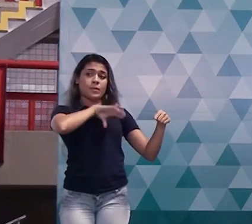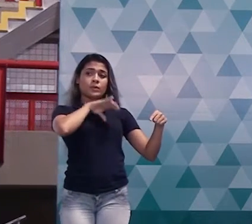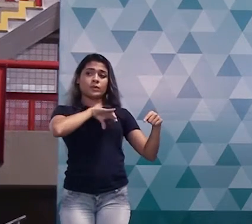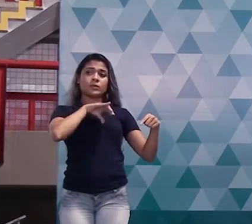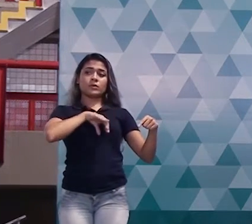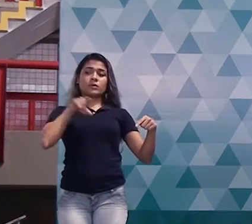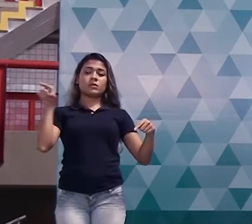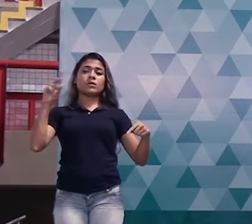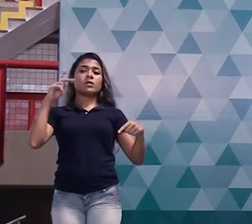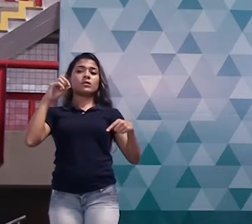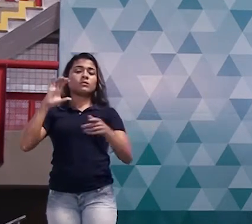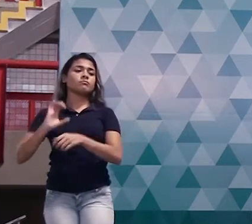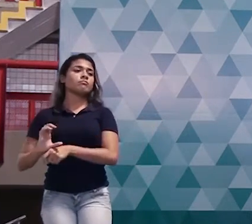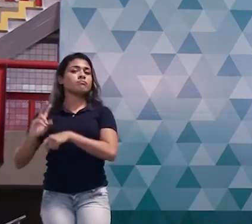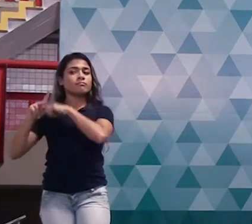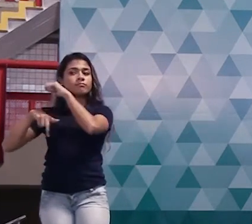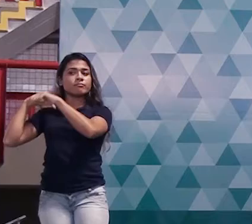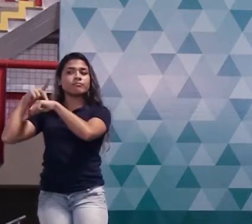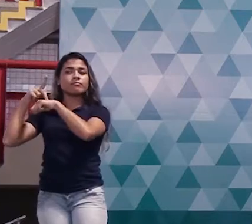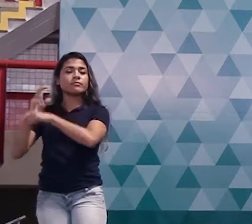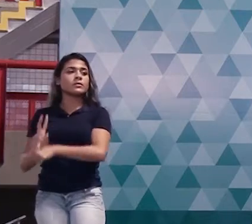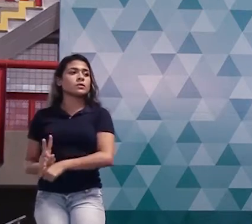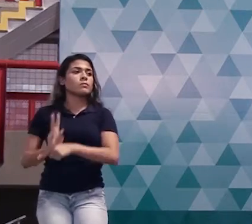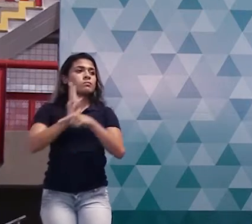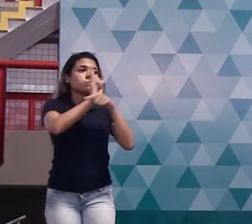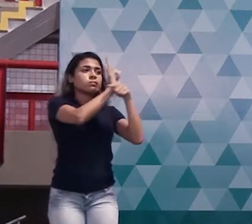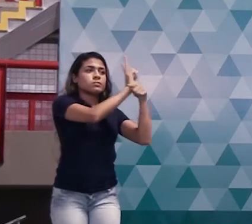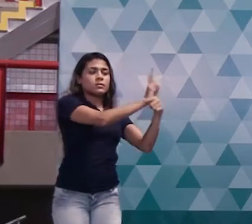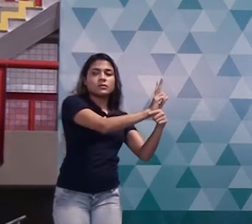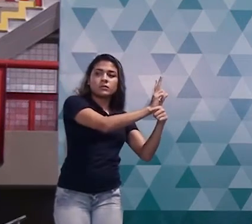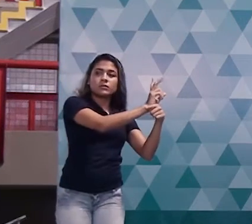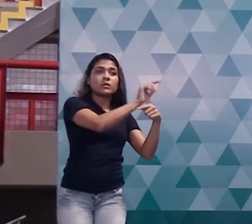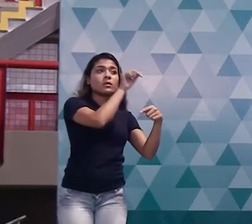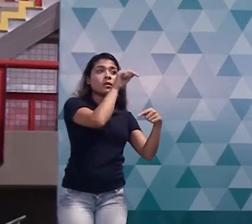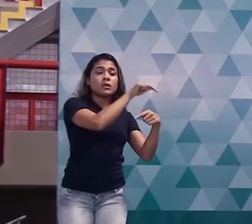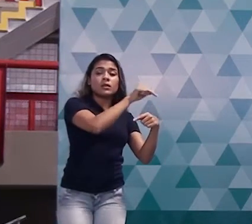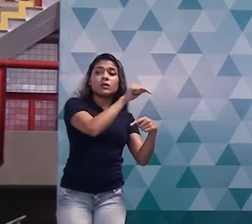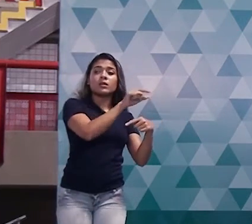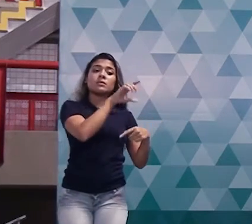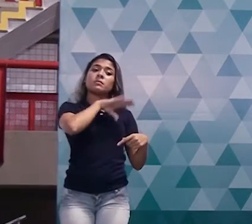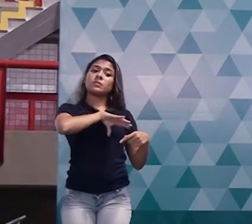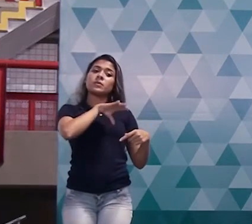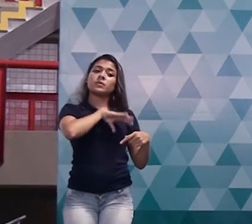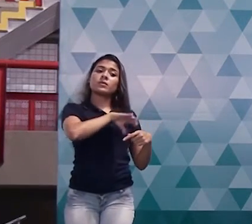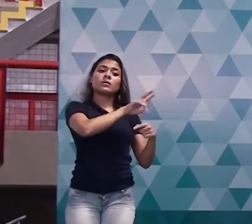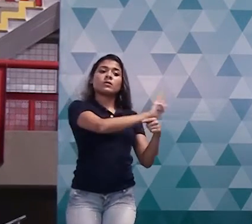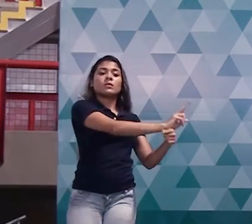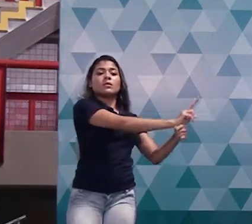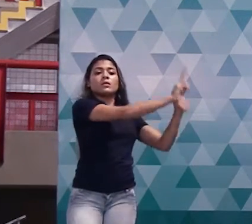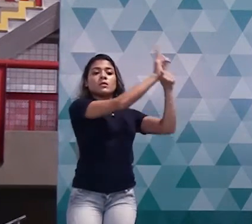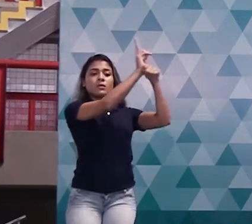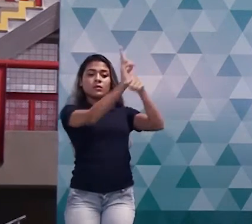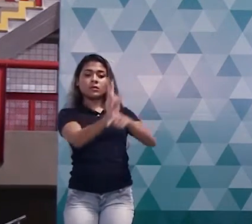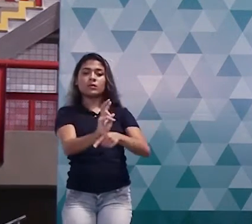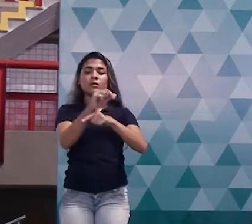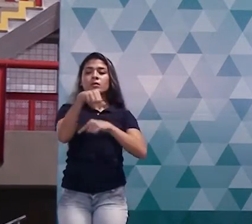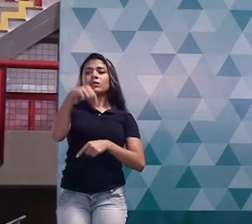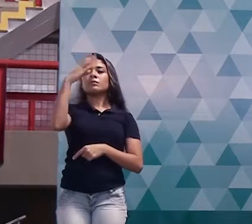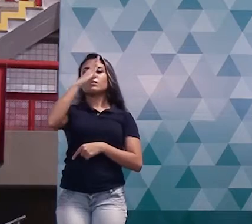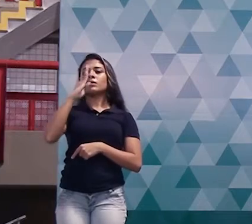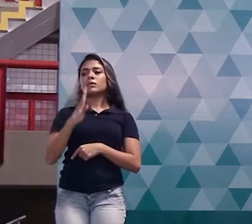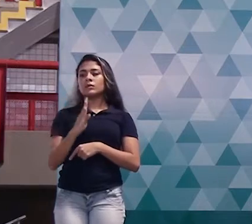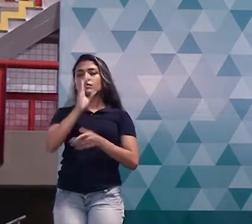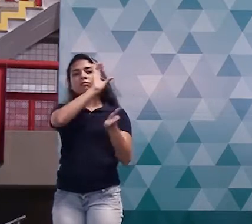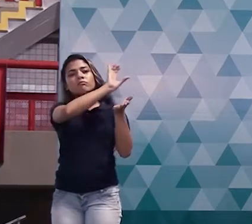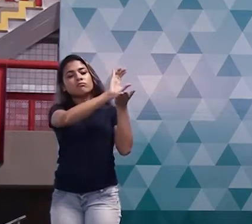Portugal pegava esse dinheiro e emprestava para os senhores de engenho através do governador-geral, né, através do provedor-mor, que